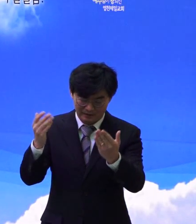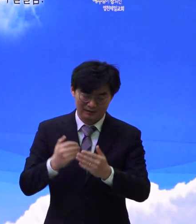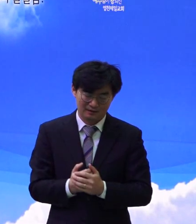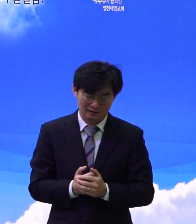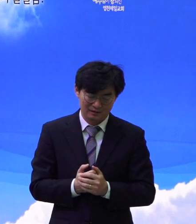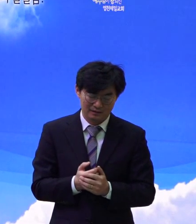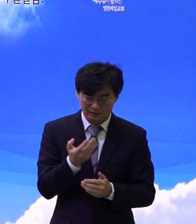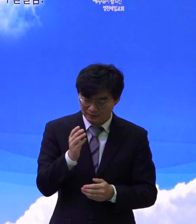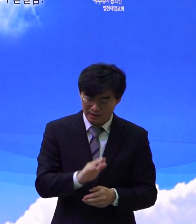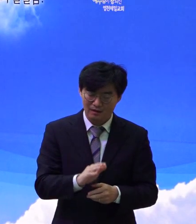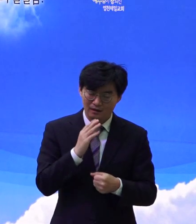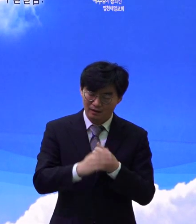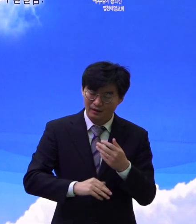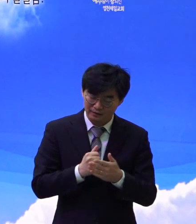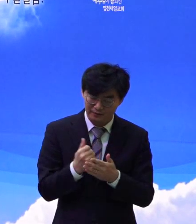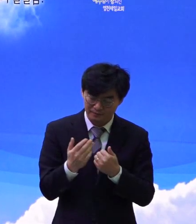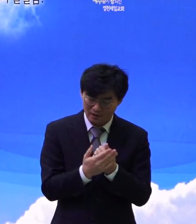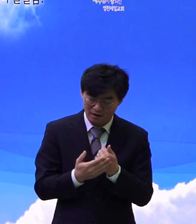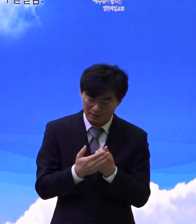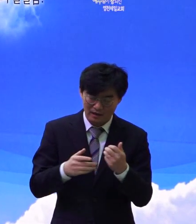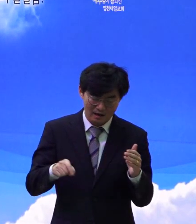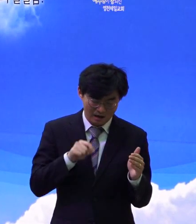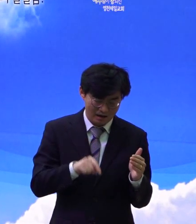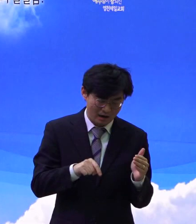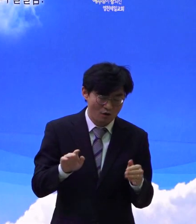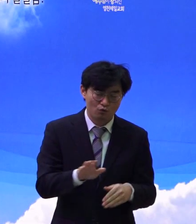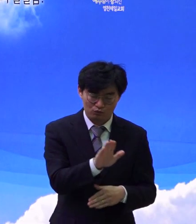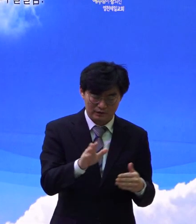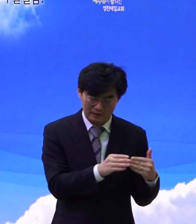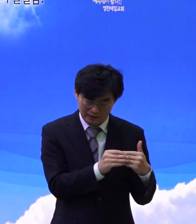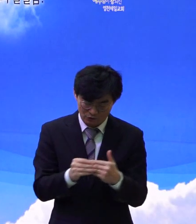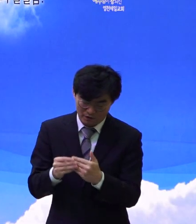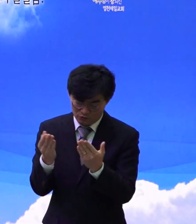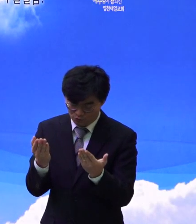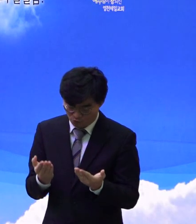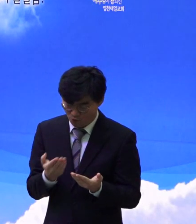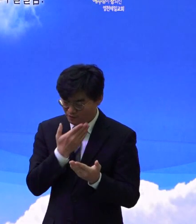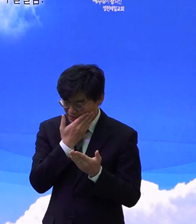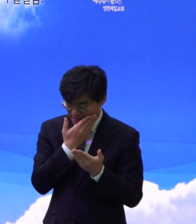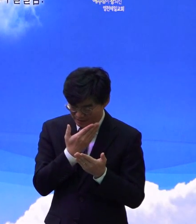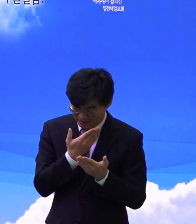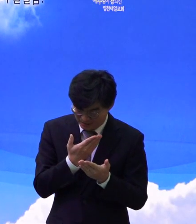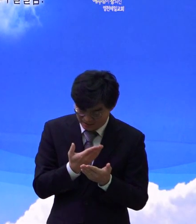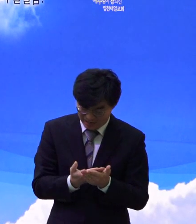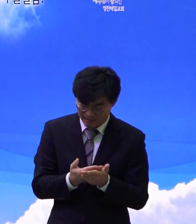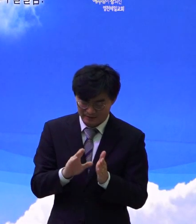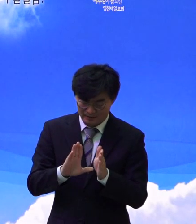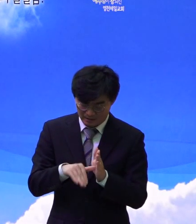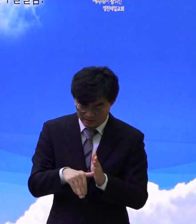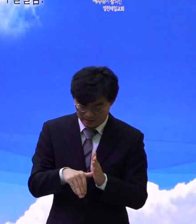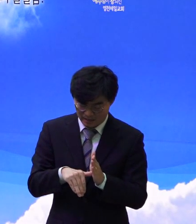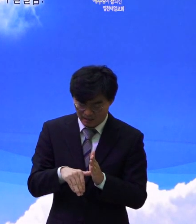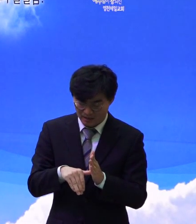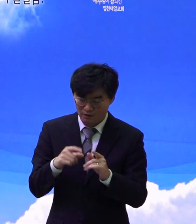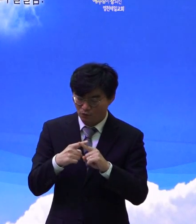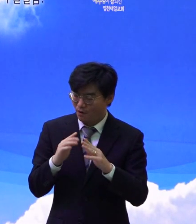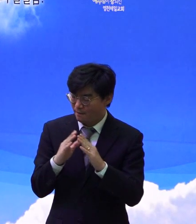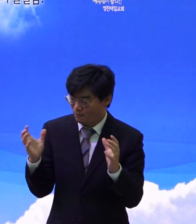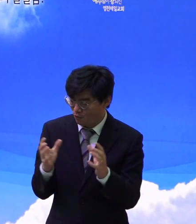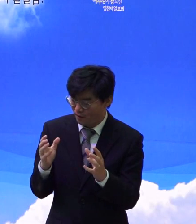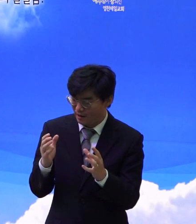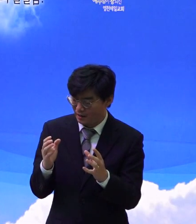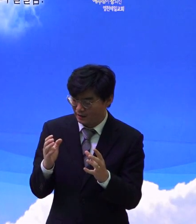은혜 가운데 우리를 인도하여 주시고 이 귀한 시간 주님 앞에 나와 신령과 진정으로 예배할